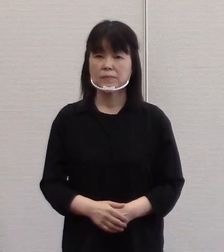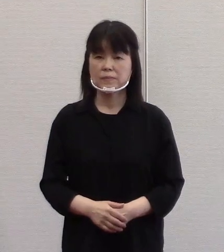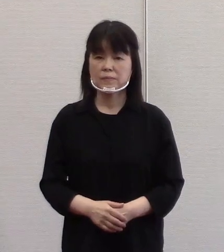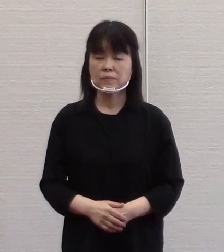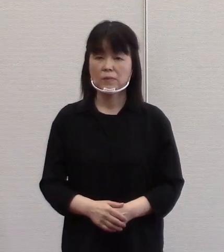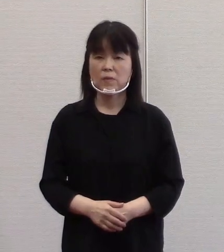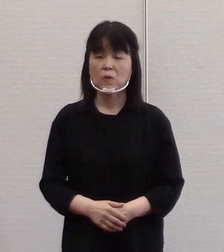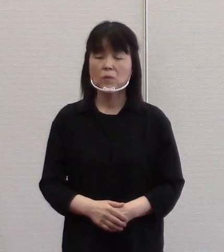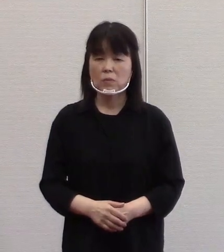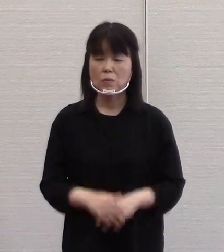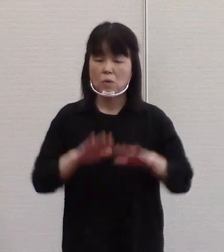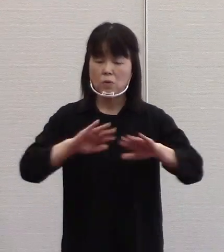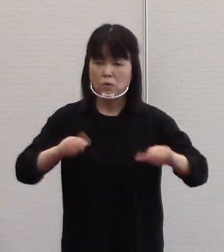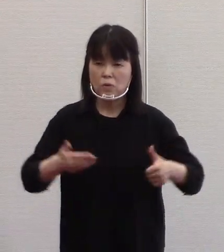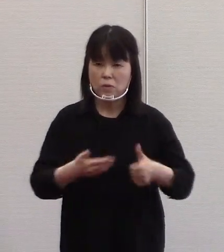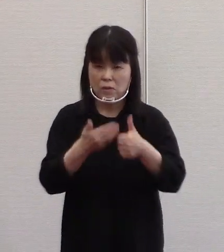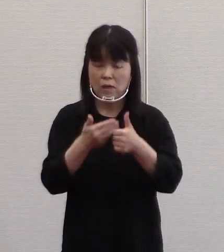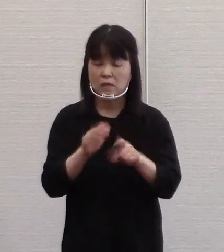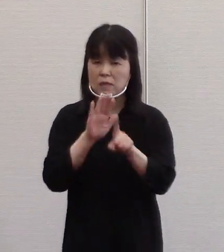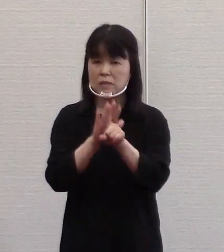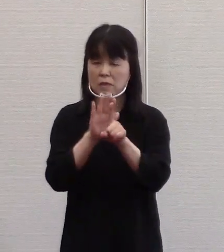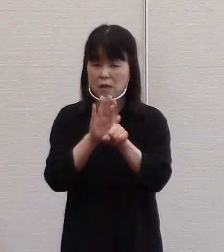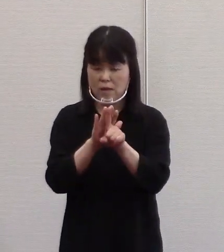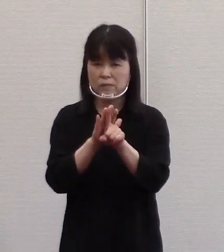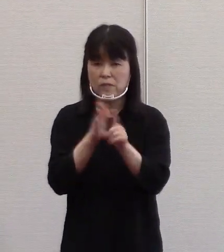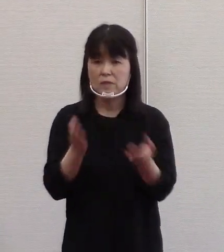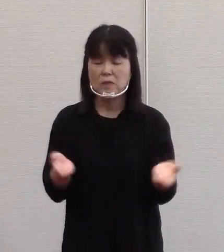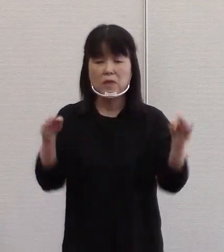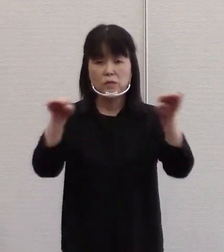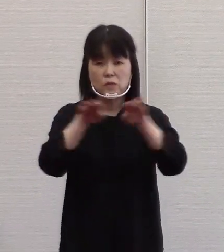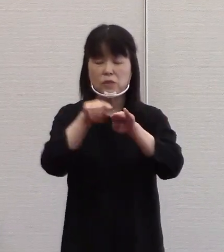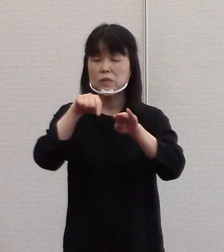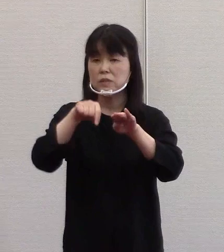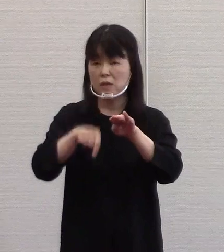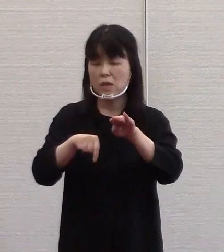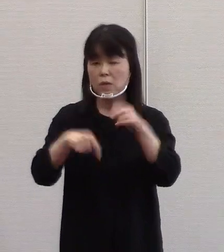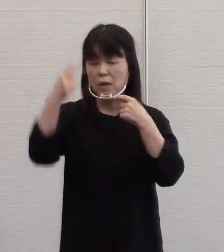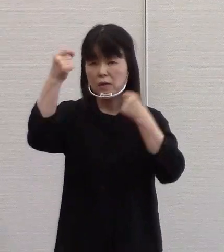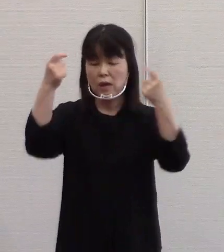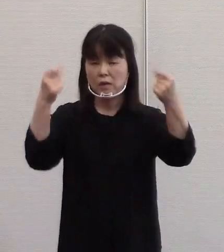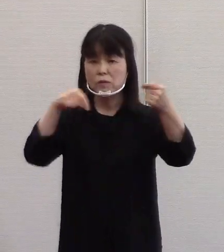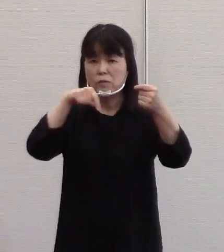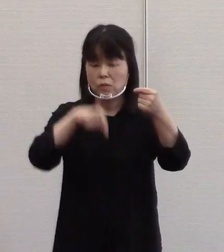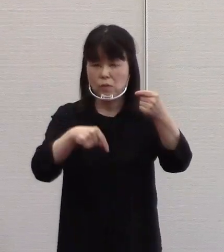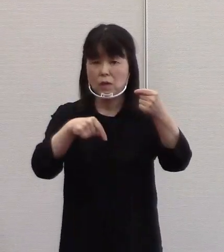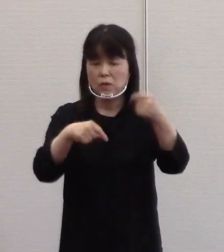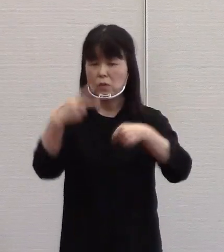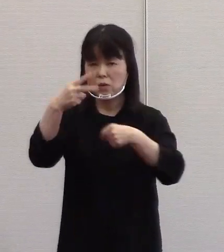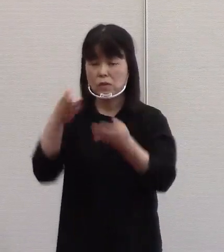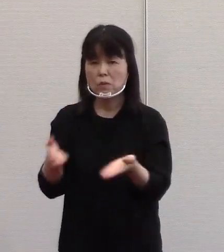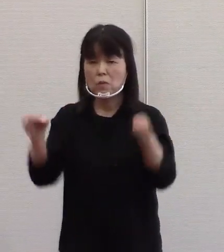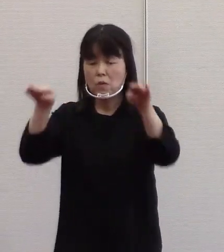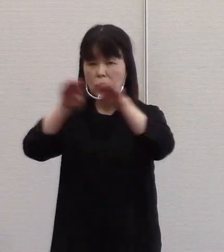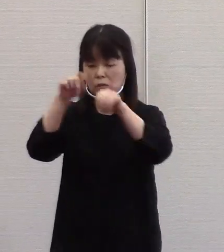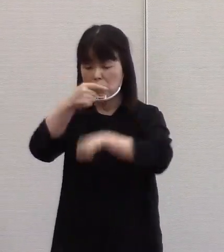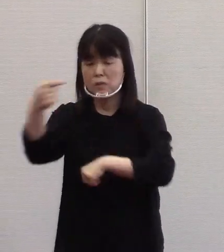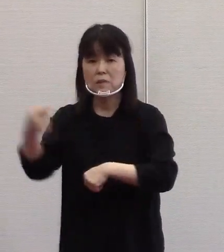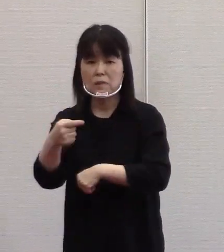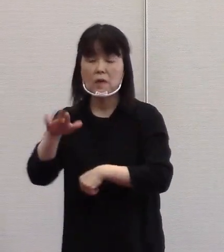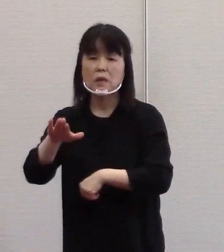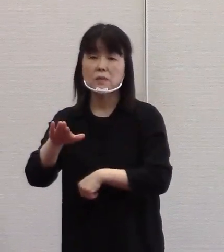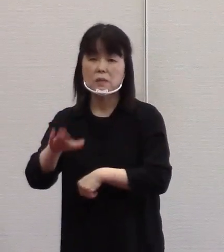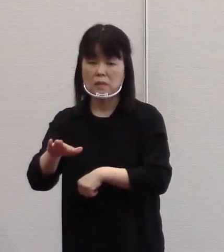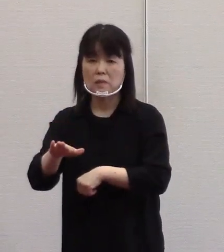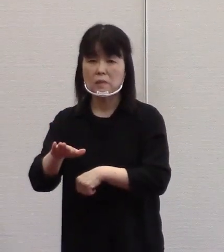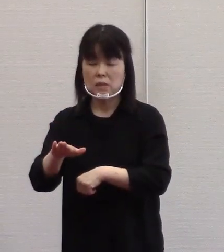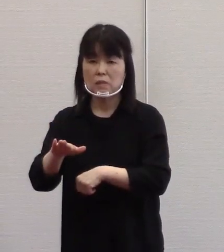この子育て支援施設につきましてはキャンパスの中の2号館の1階に開